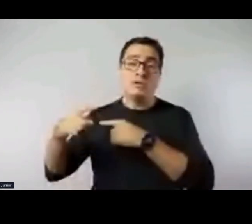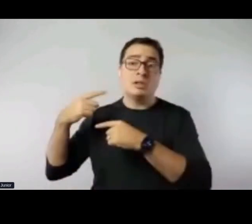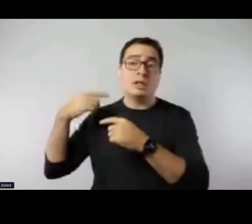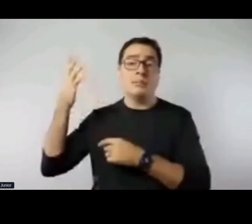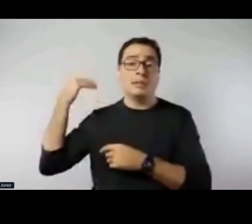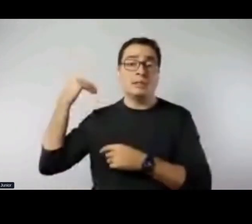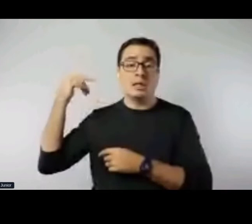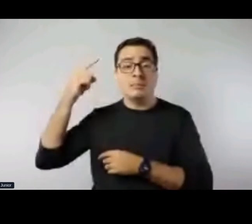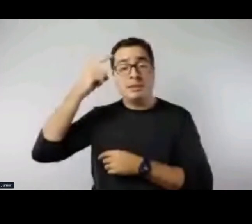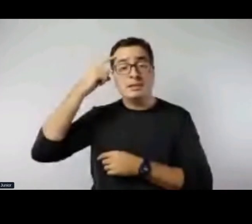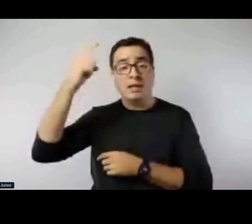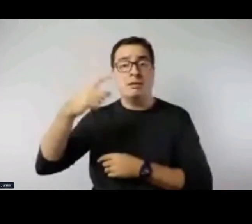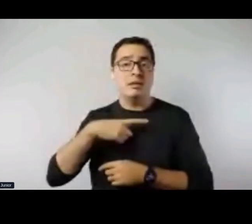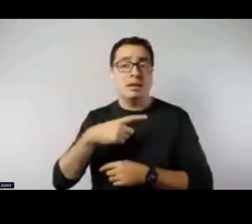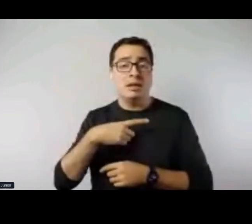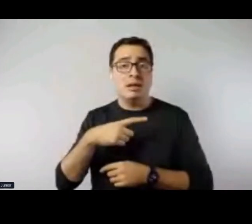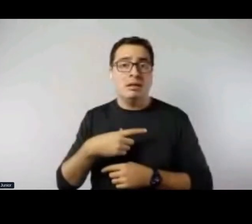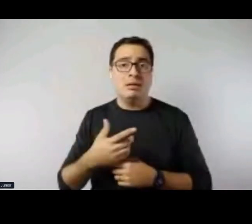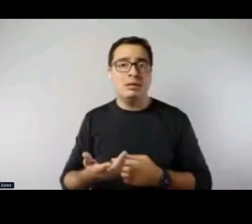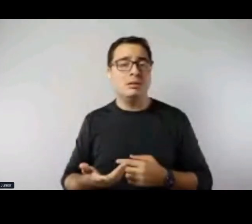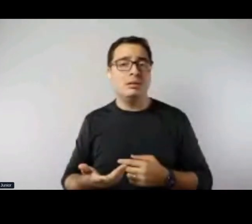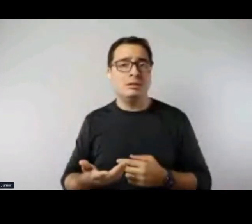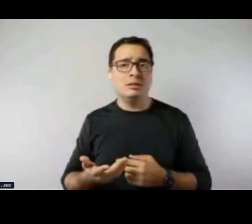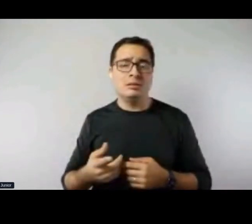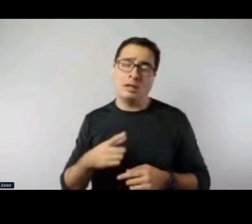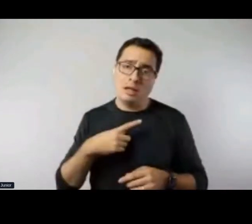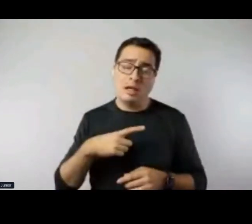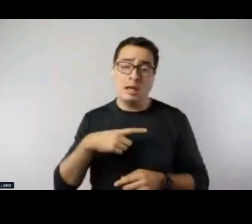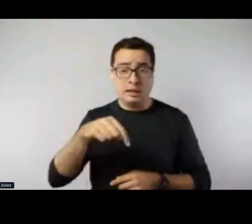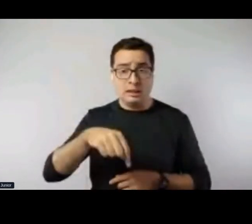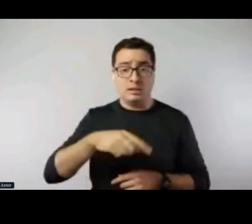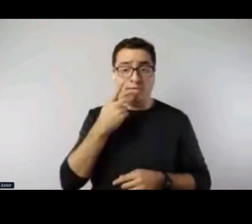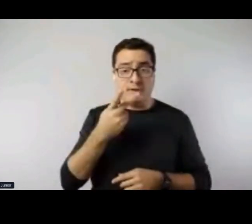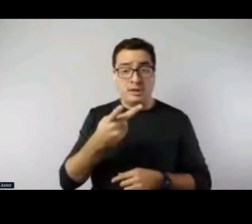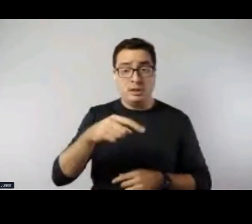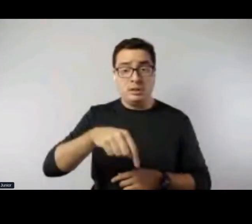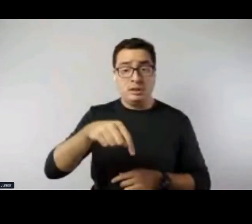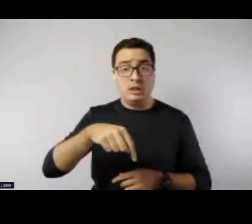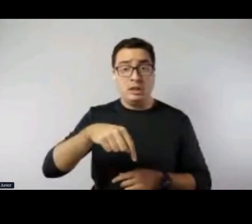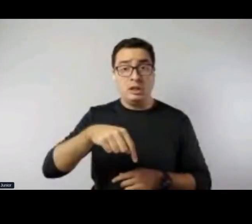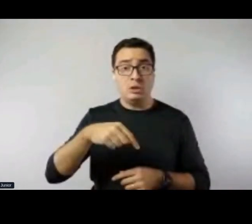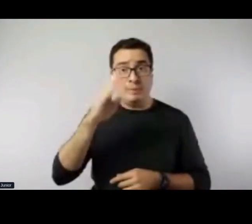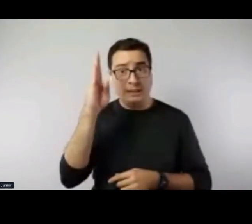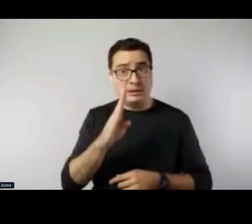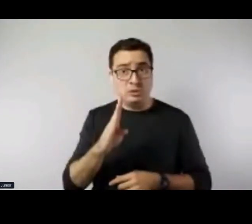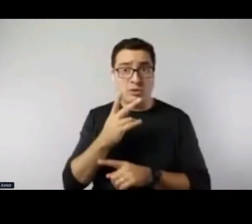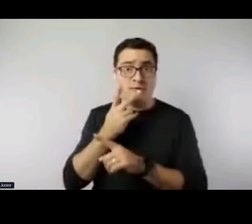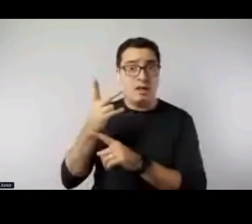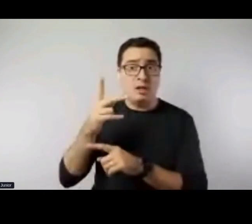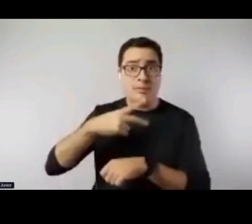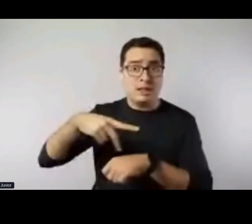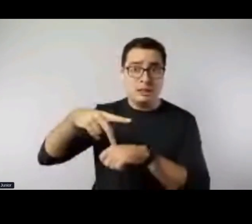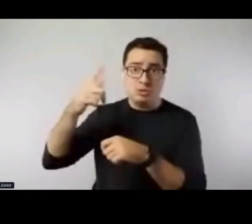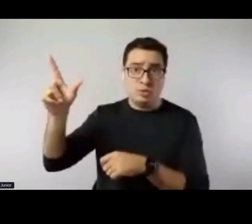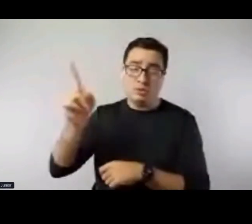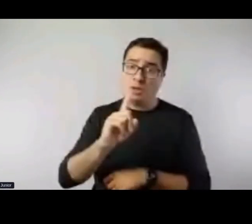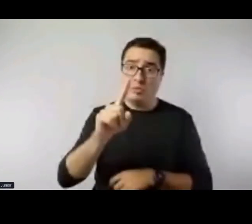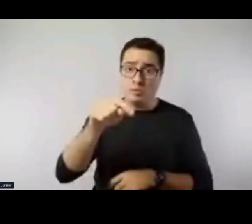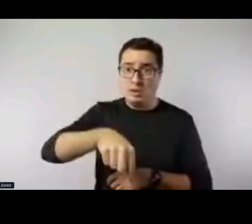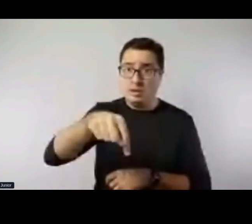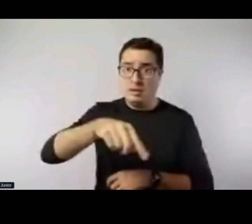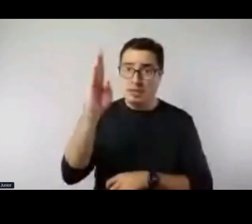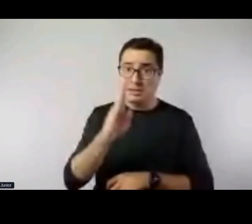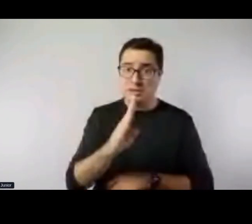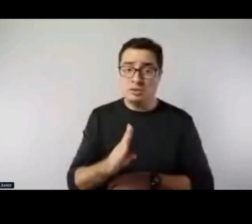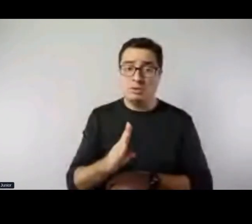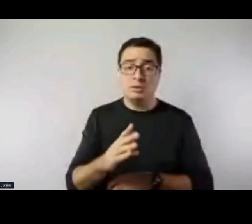de quando a gente, inclusive aqui eu estou falando de Brasil, não estou falando de outros países. Quando a gente